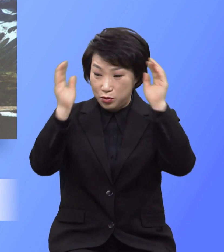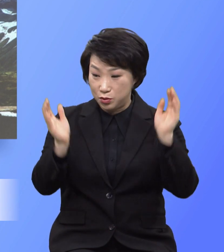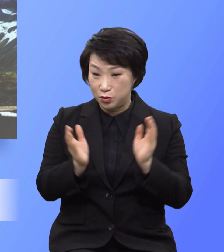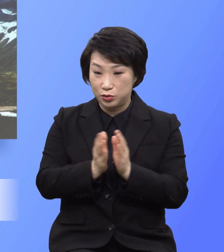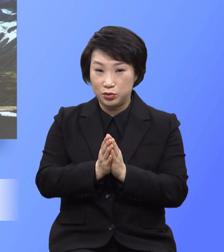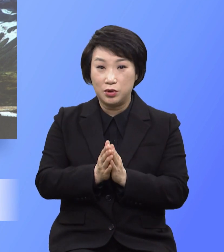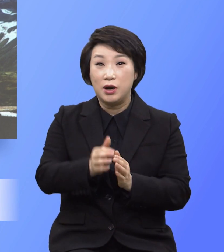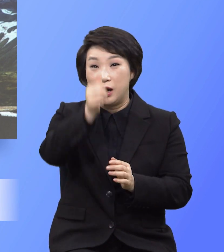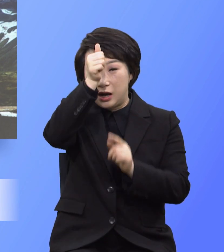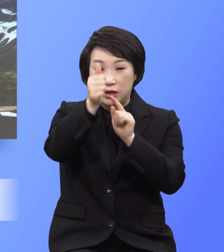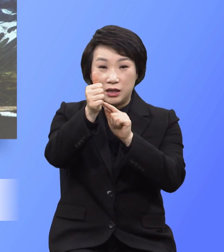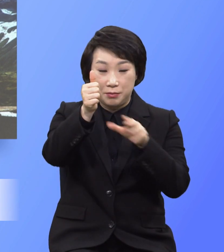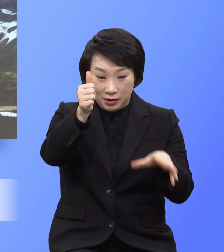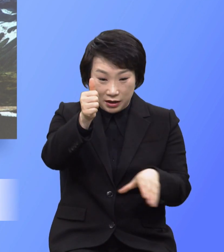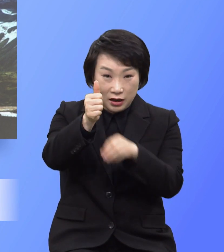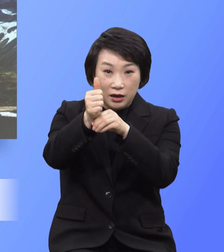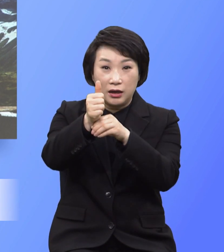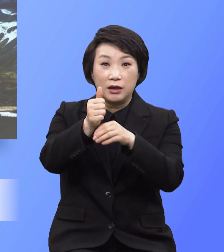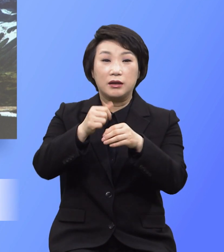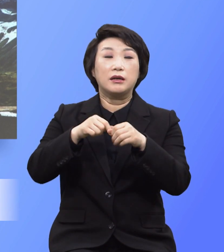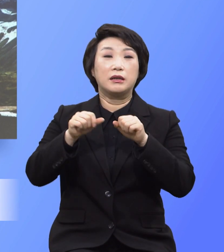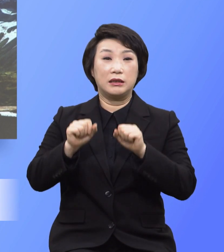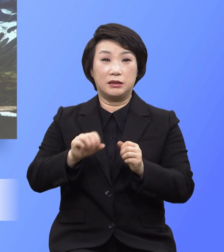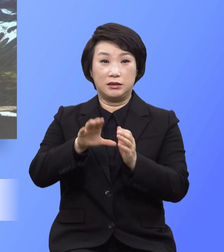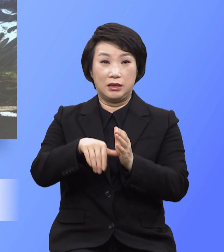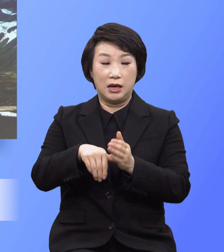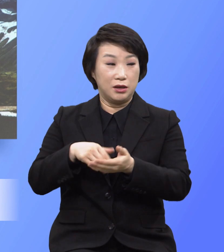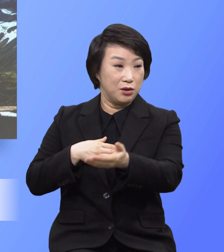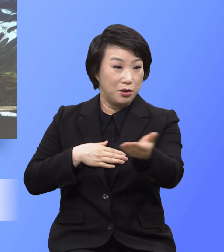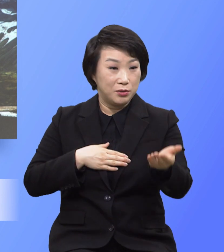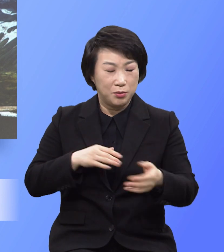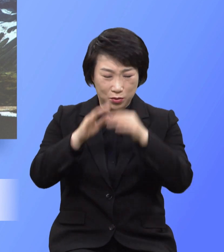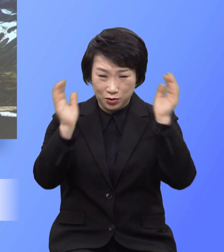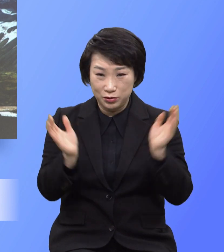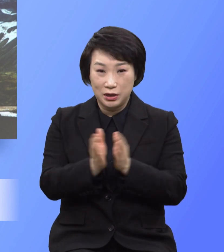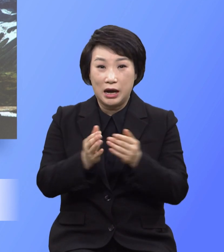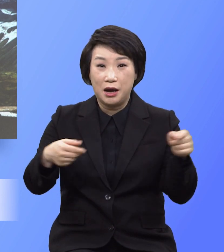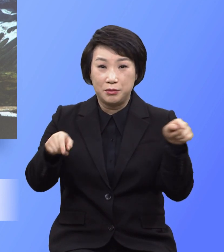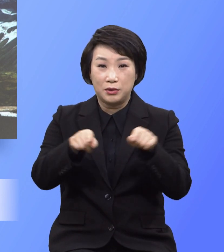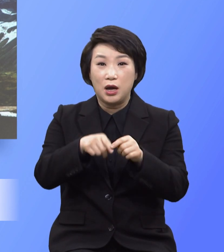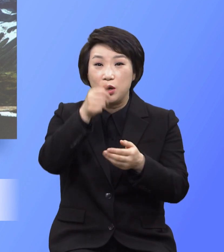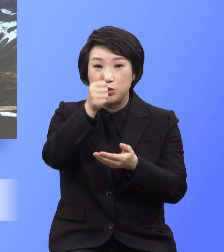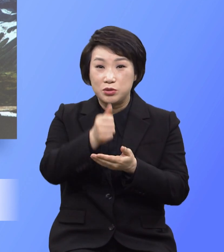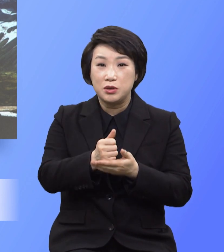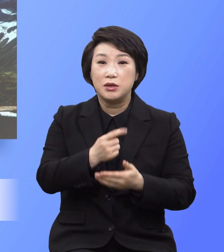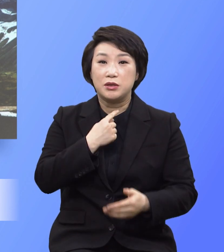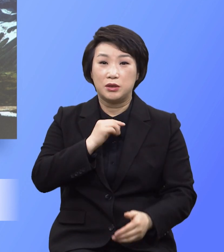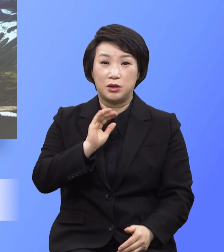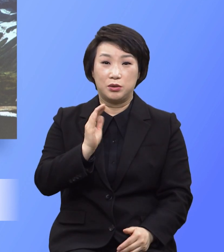모두 아담 안에 있을 때 함께 범죄한 자였습니다.